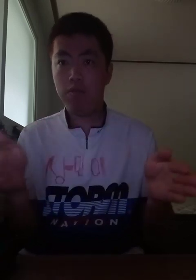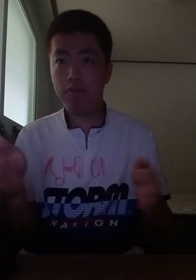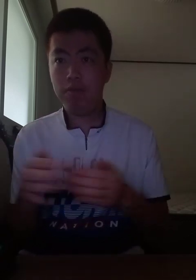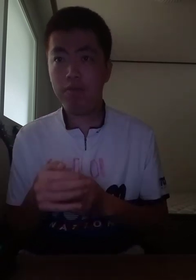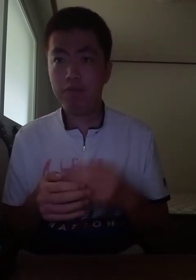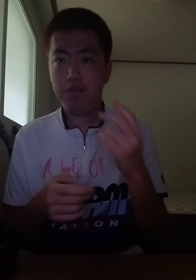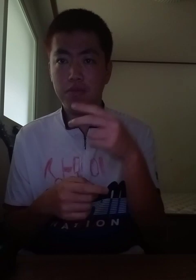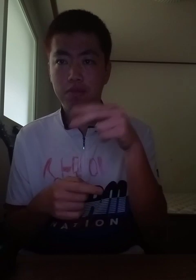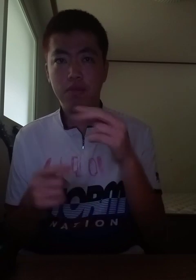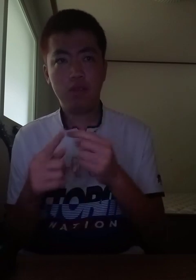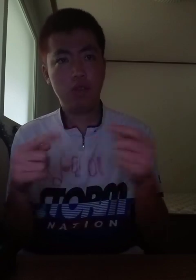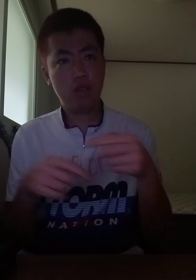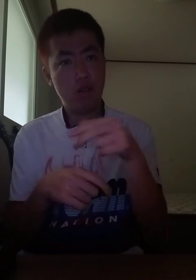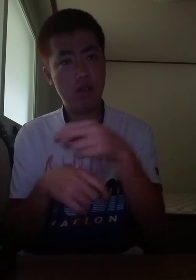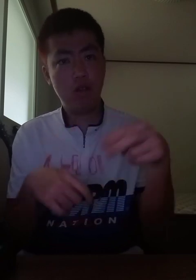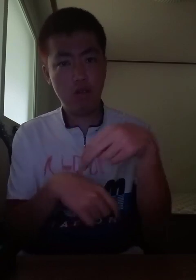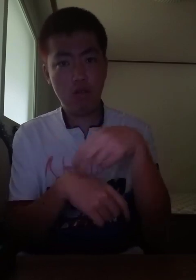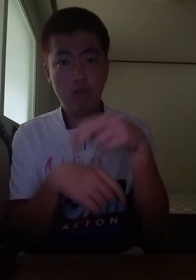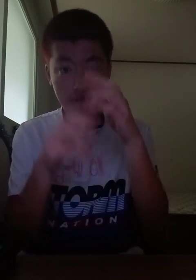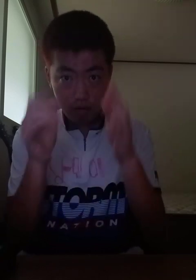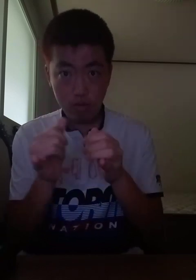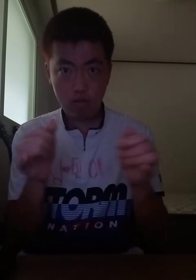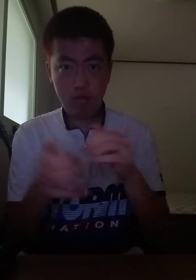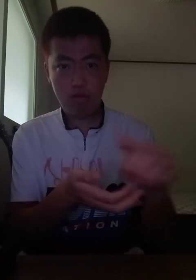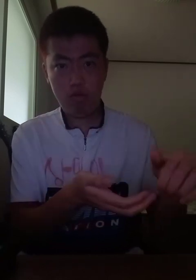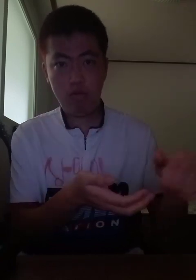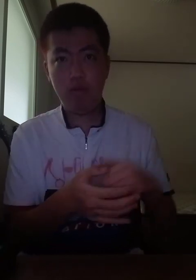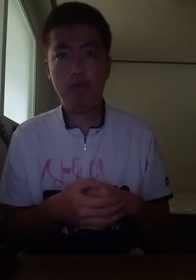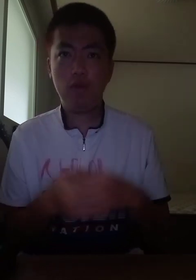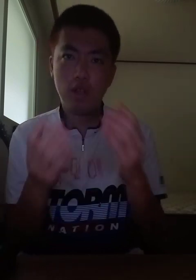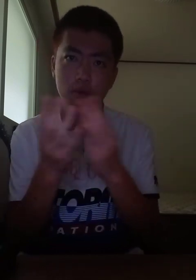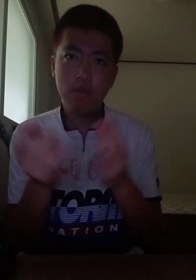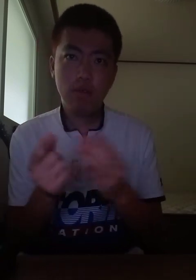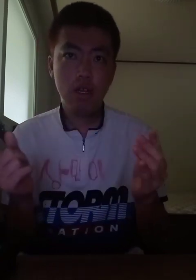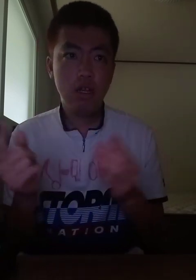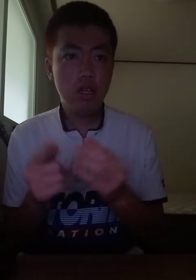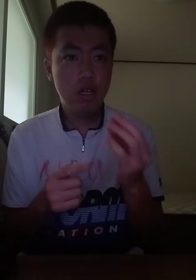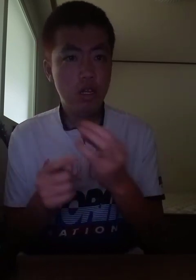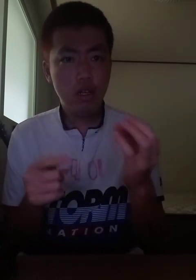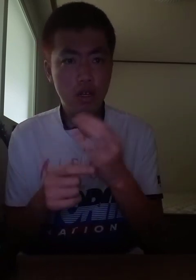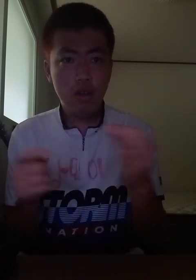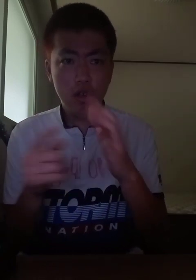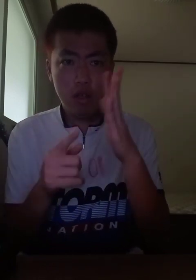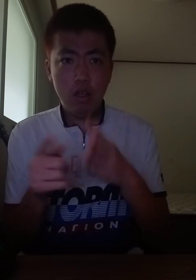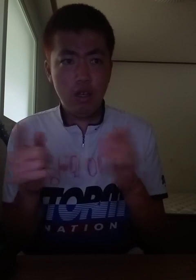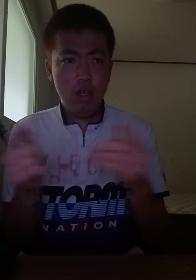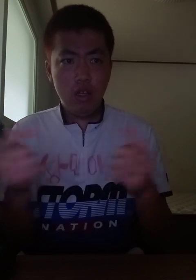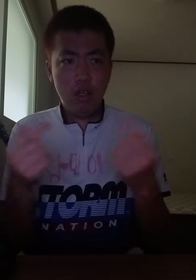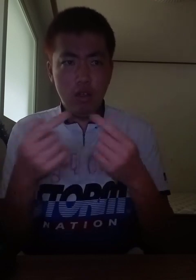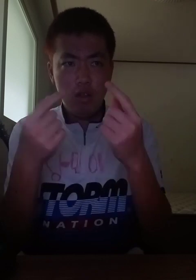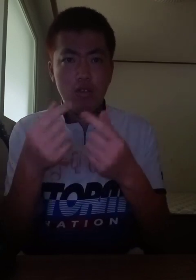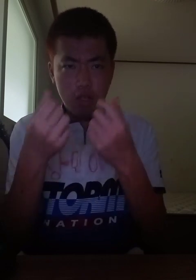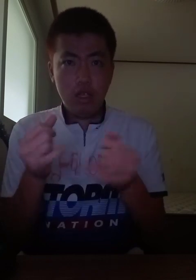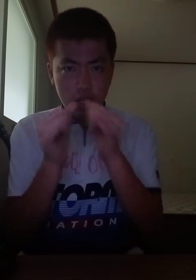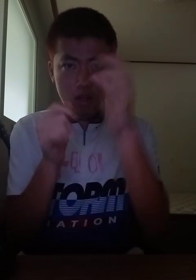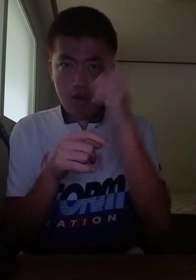인도가 없어 찻길에서 버스를 기다립니다. 횡단보도랑 신호등만 있으면은 무단횡단 정도는 줄일 수 있다 생각해요.